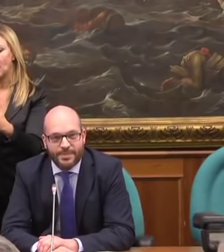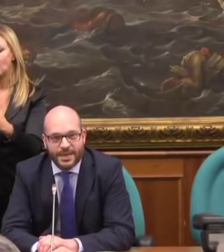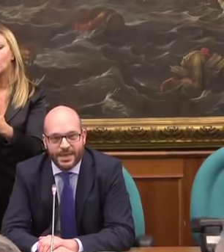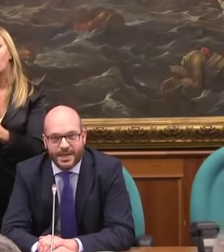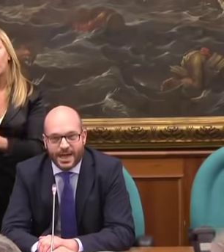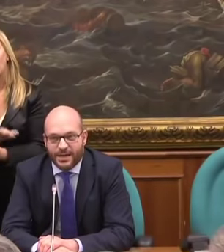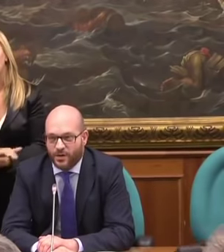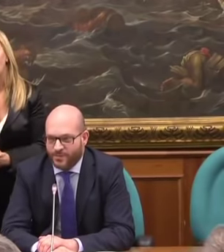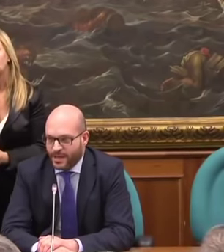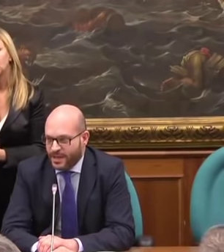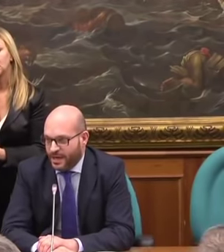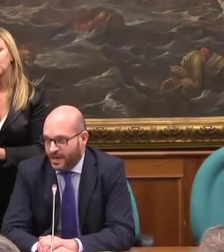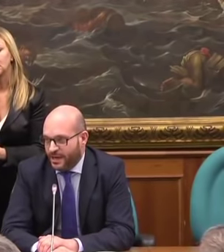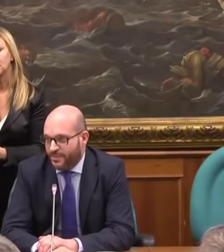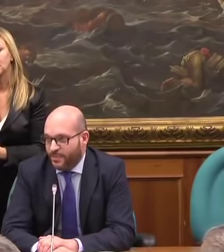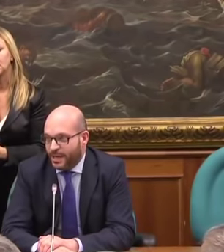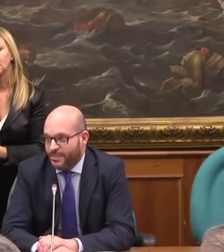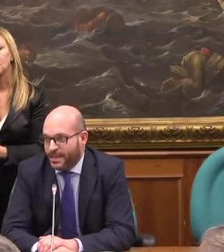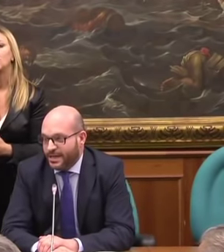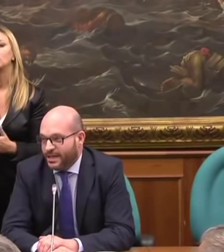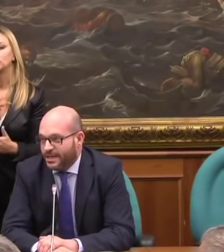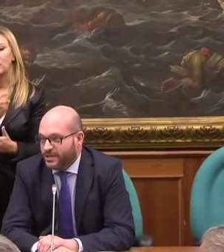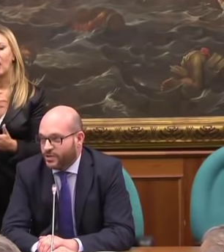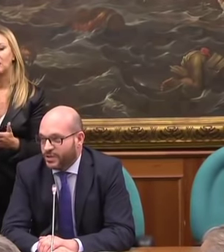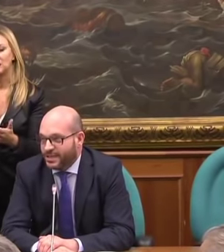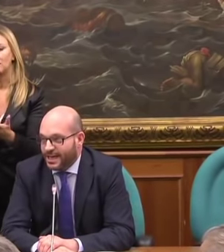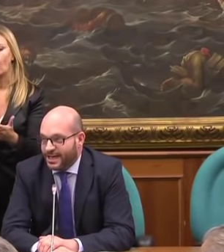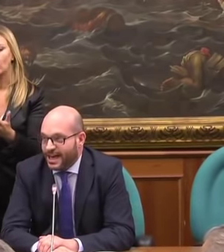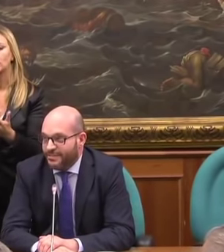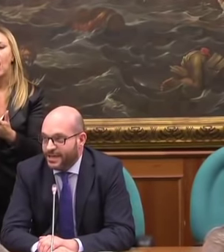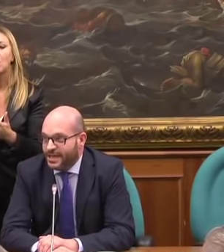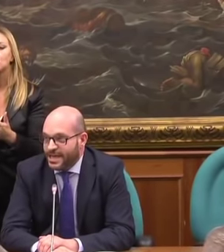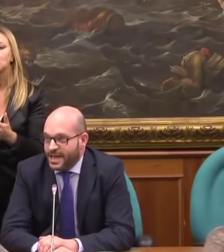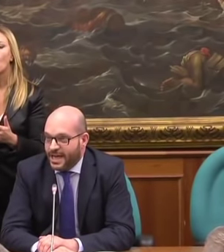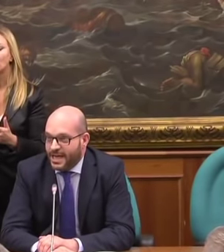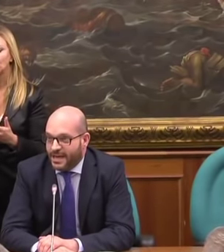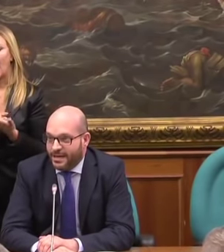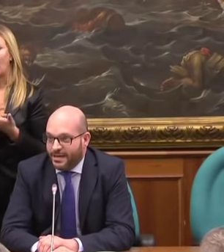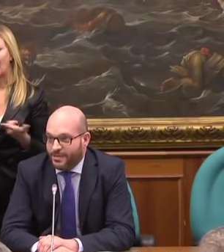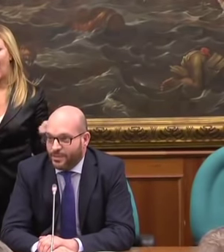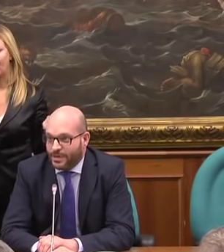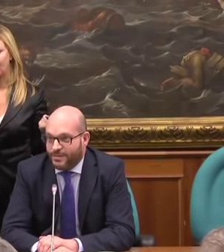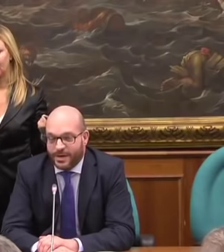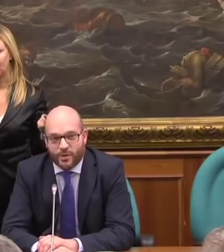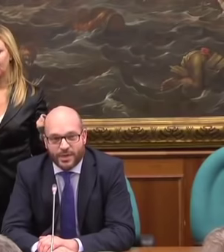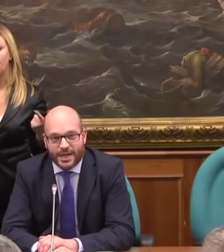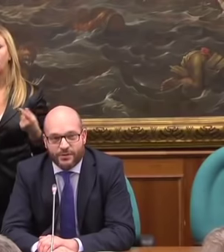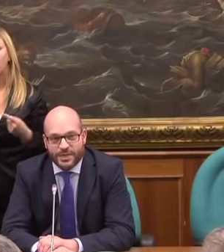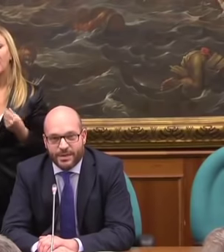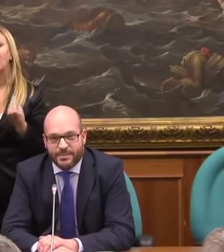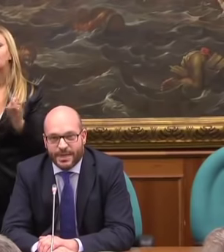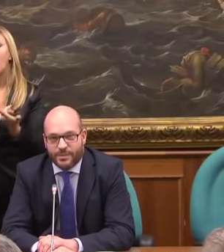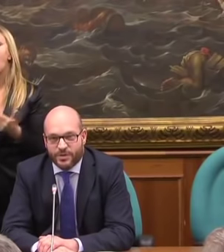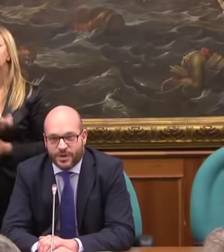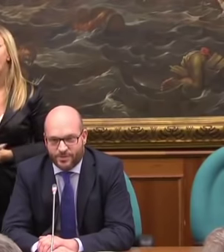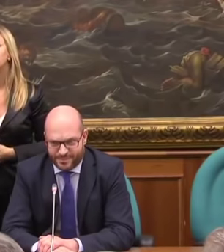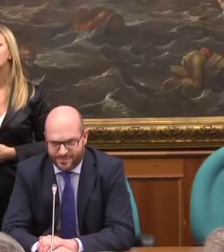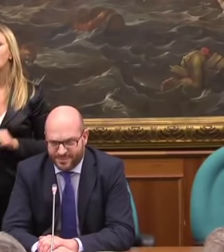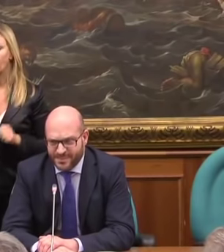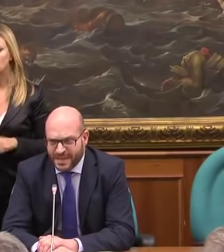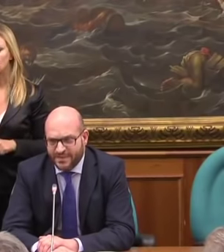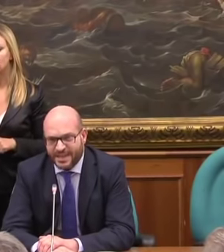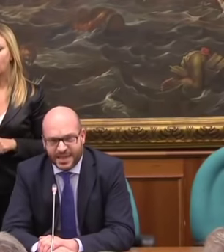per i bambini che hanno problemi di sordità gravi e poter fare in modo che anche questi bambini